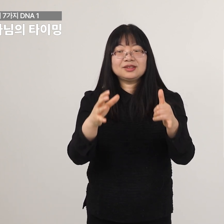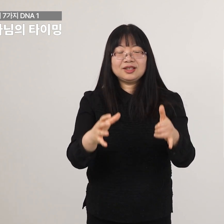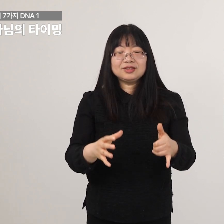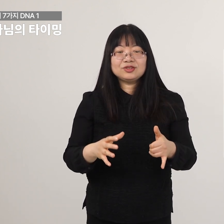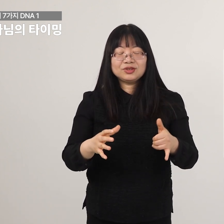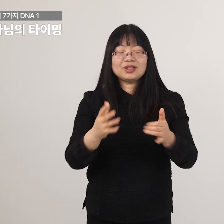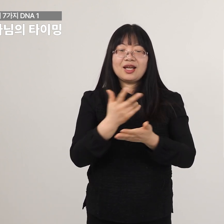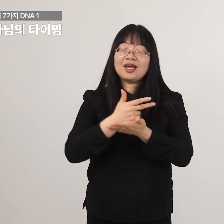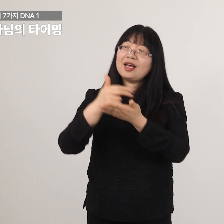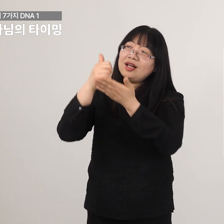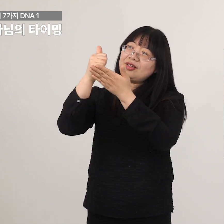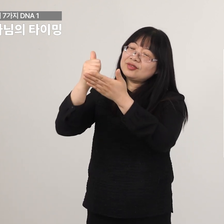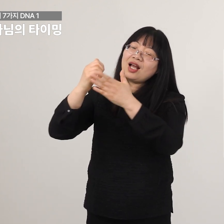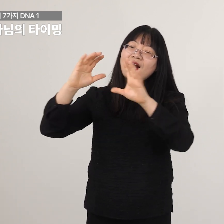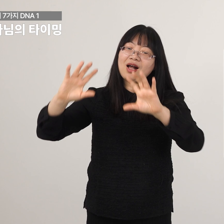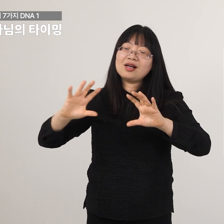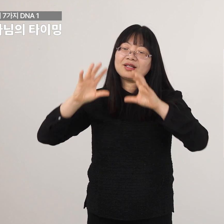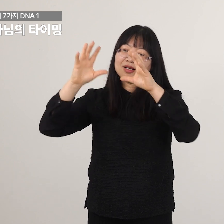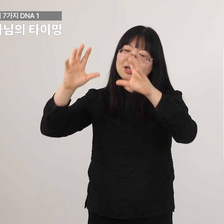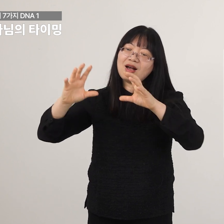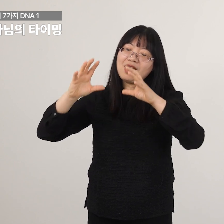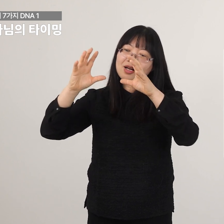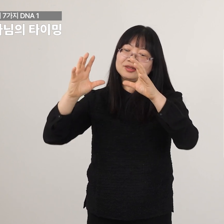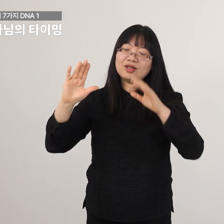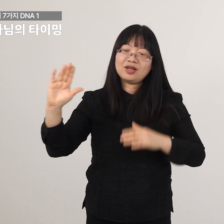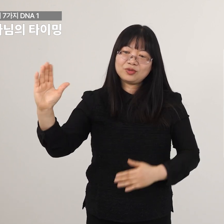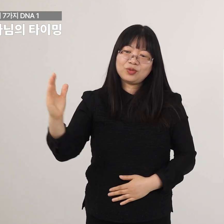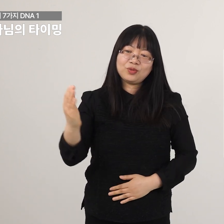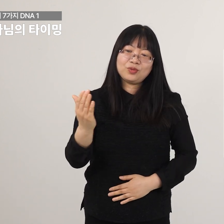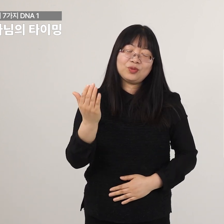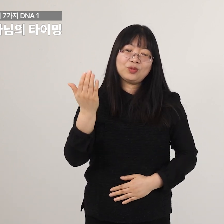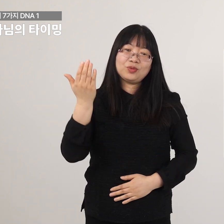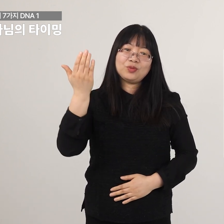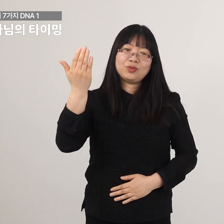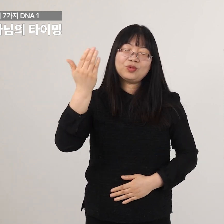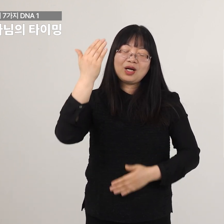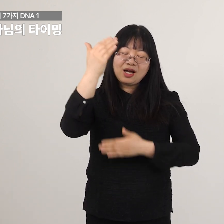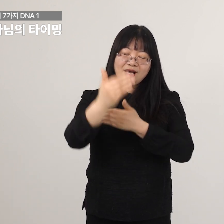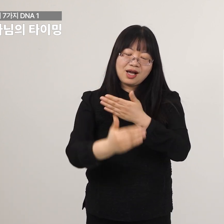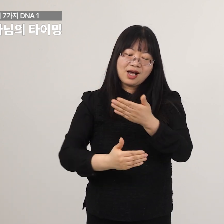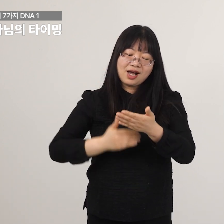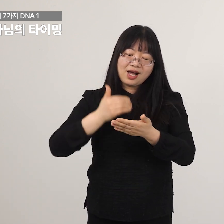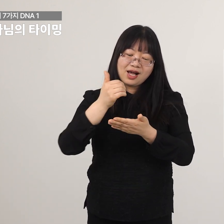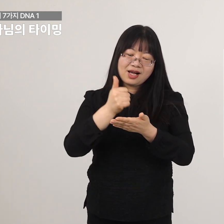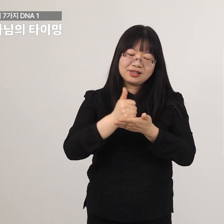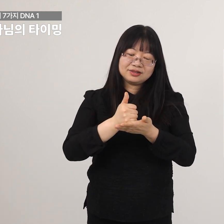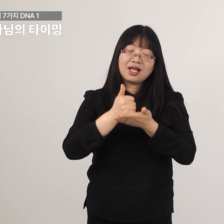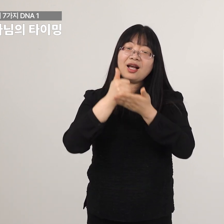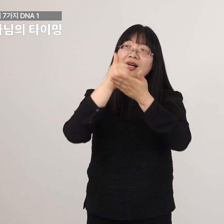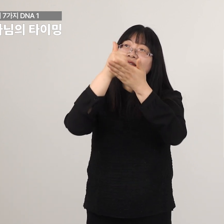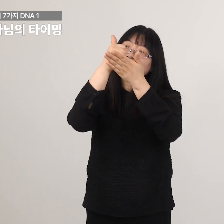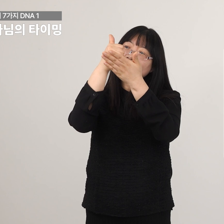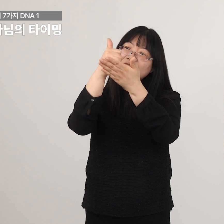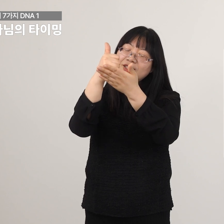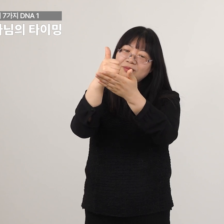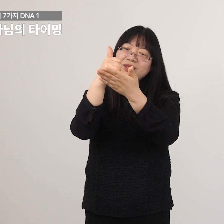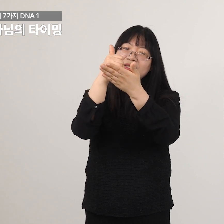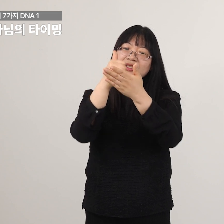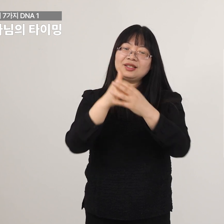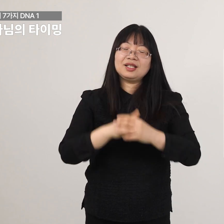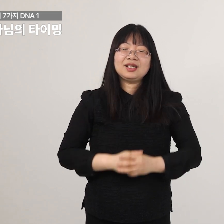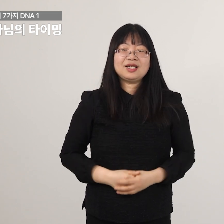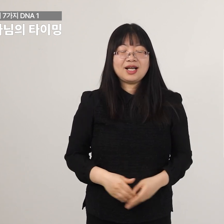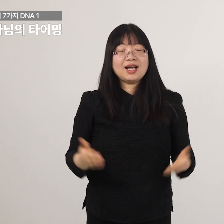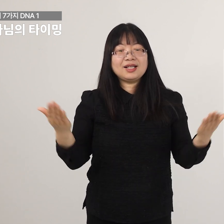세상은 주의 나라가 되고 하나님이 일하기 시작합니다. 하나님이